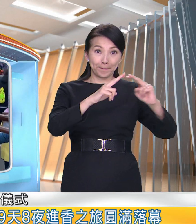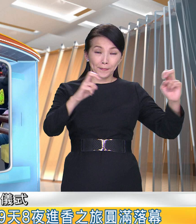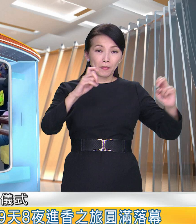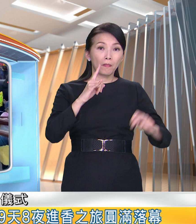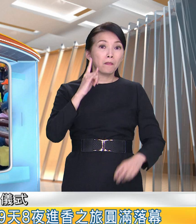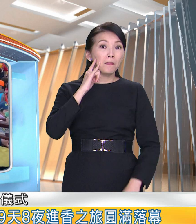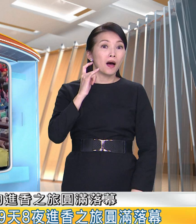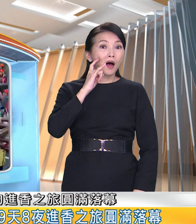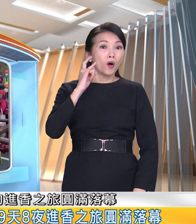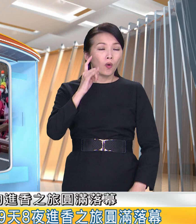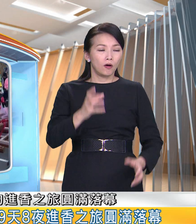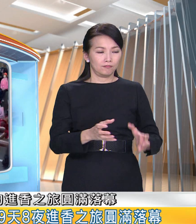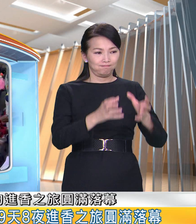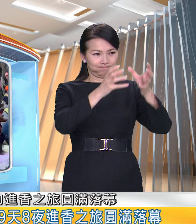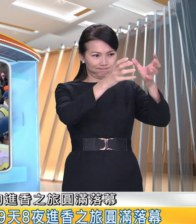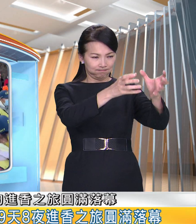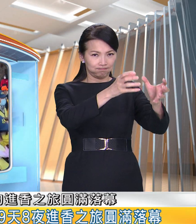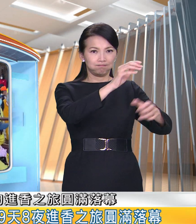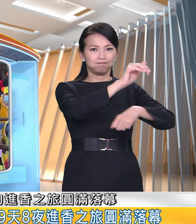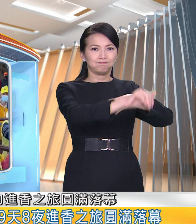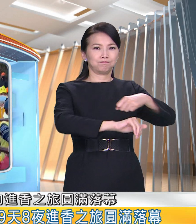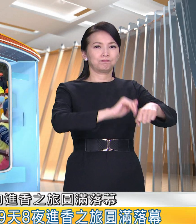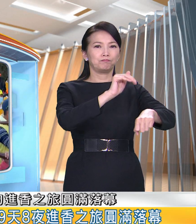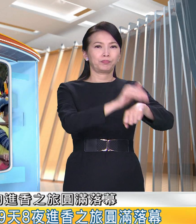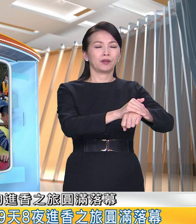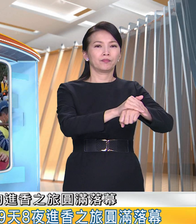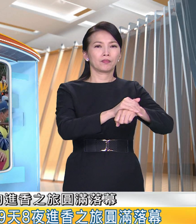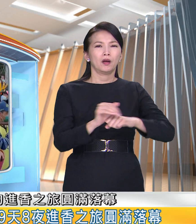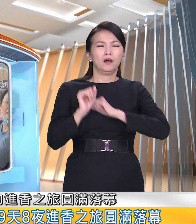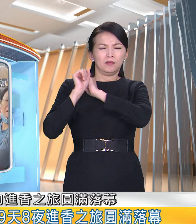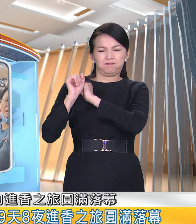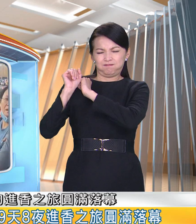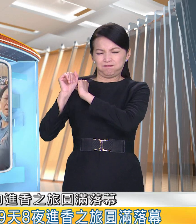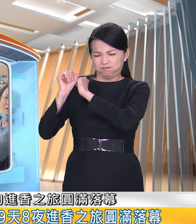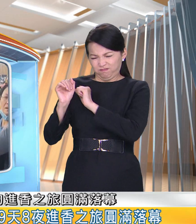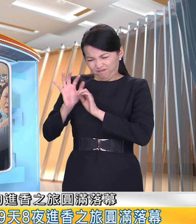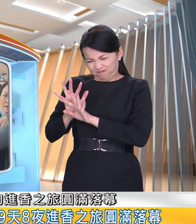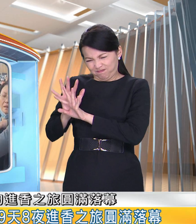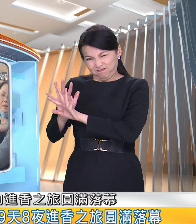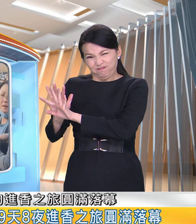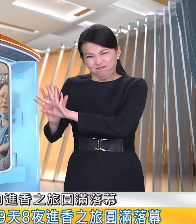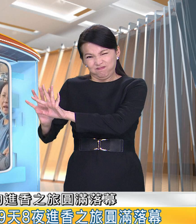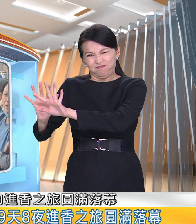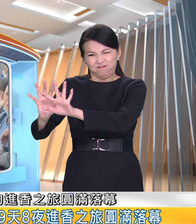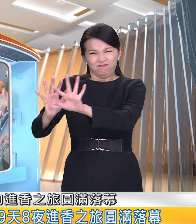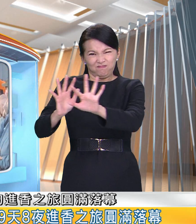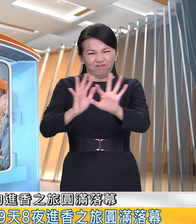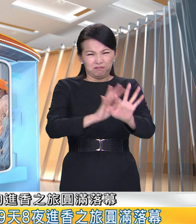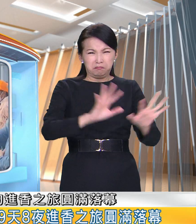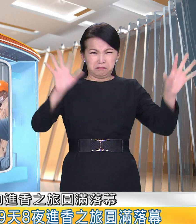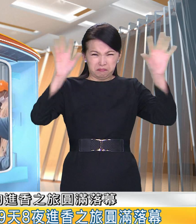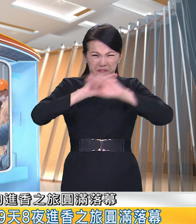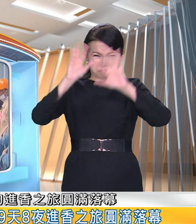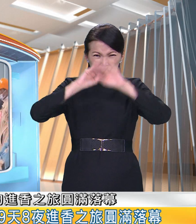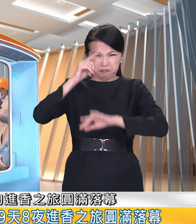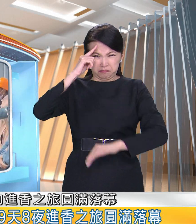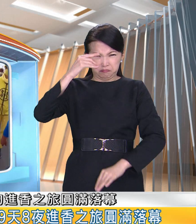今年为期9天8夜的进香之旅，到此圆满落幕完成。